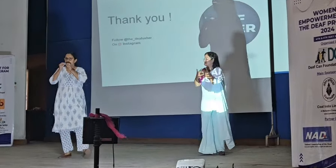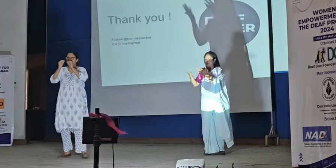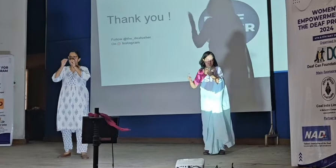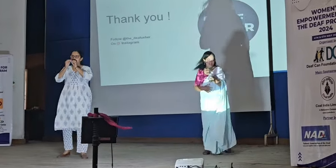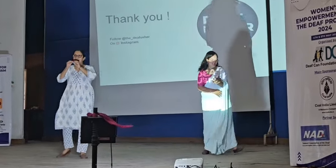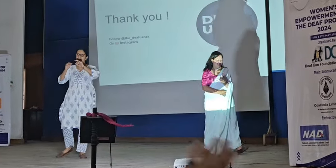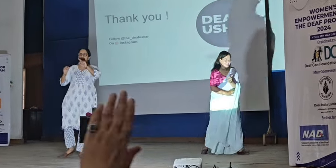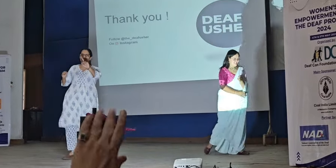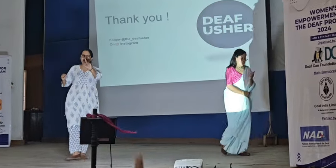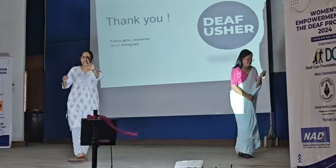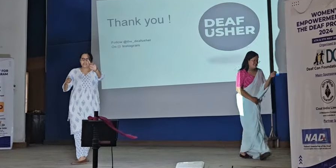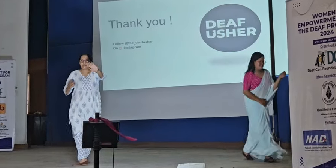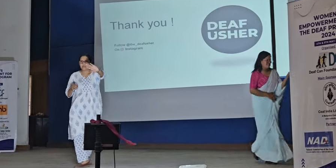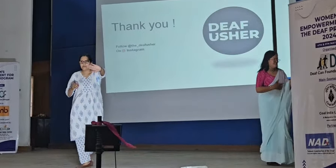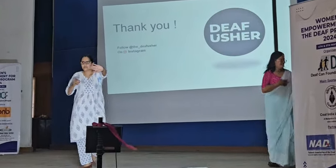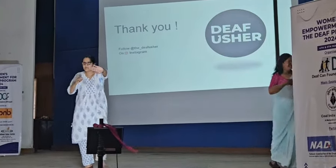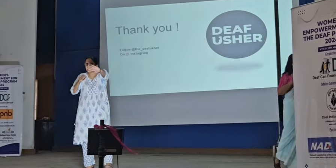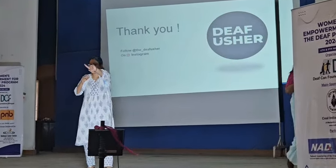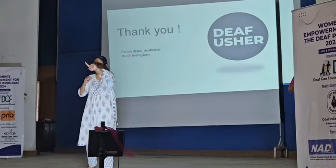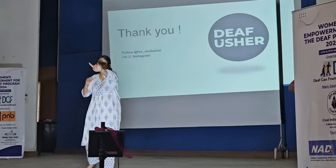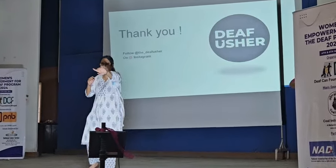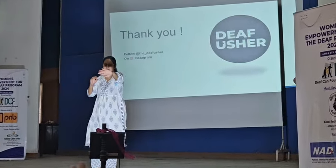बहुत बड़ी बीमारी है मत आती, प्लीज डोंट डू दिस।